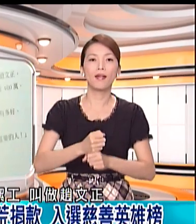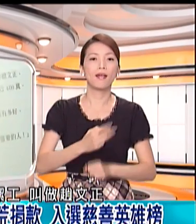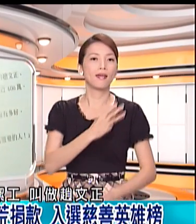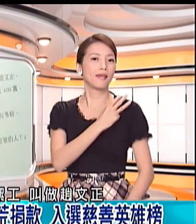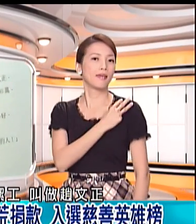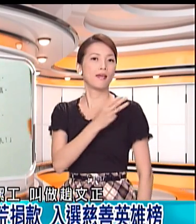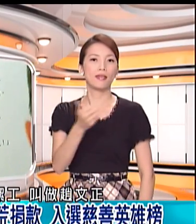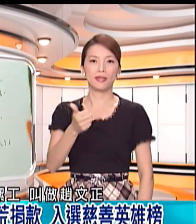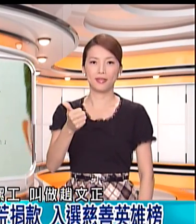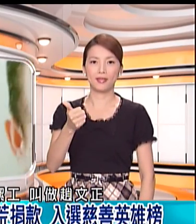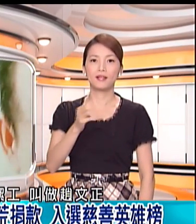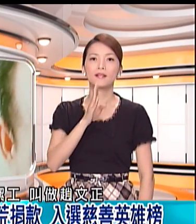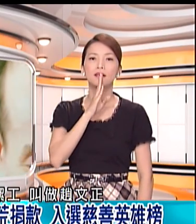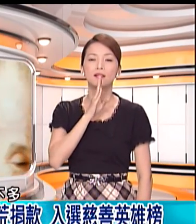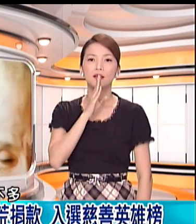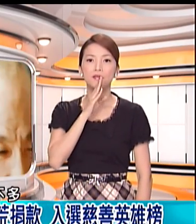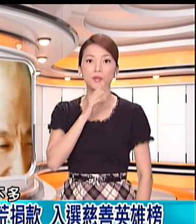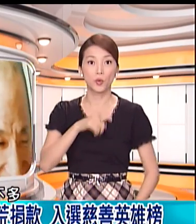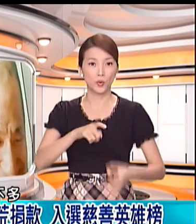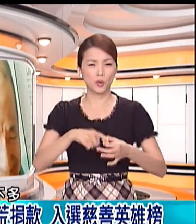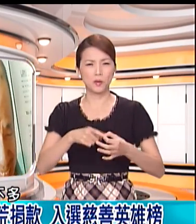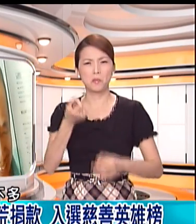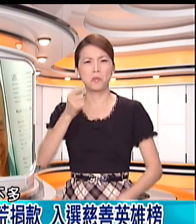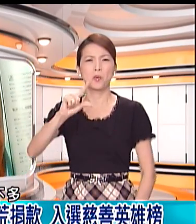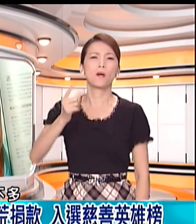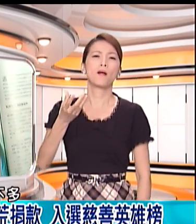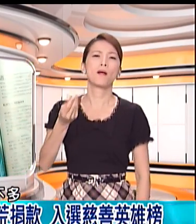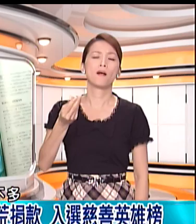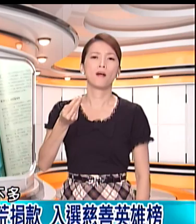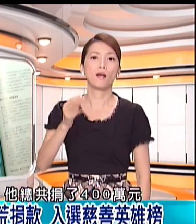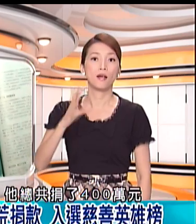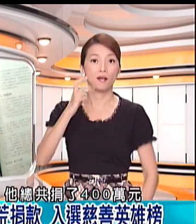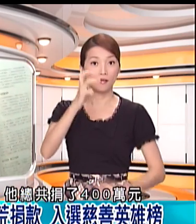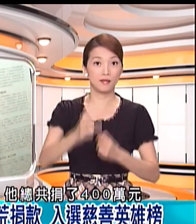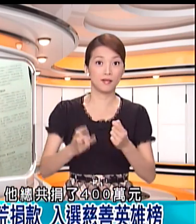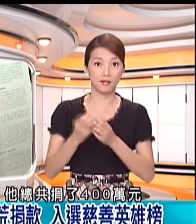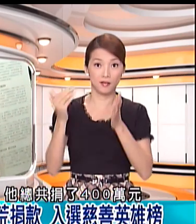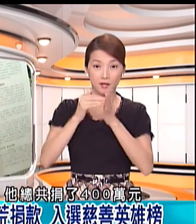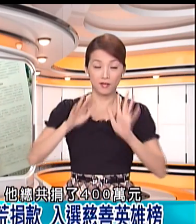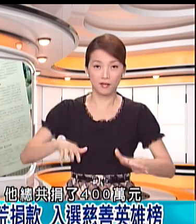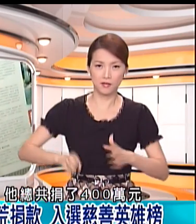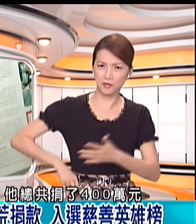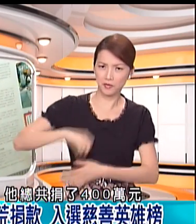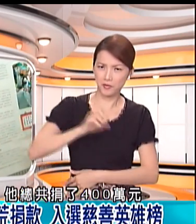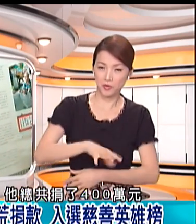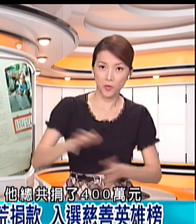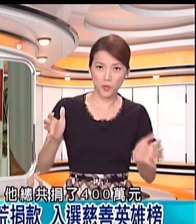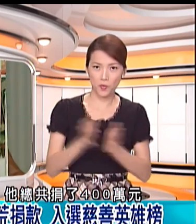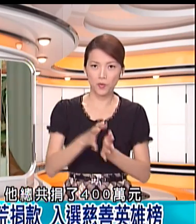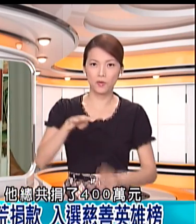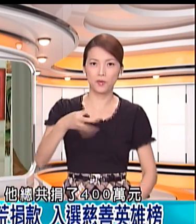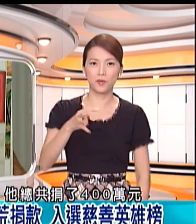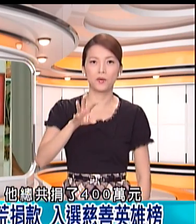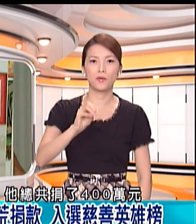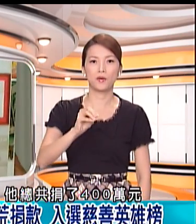做赵文正，虽然钱赚的不多，但是30年来他总共捐了